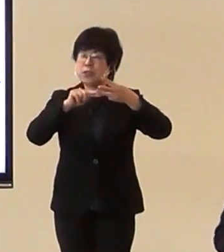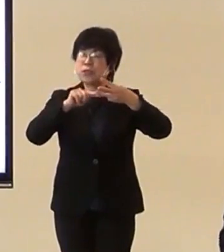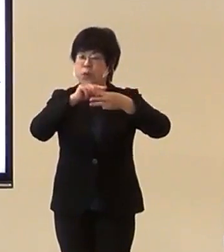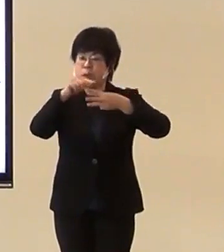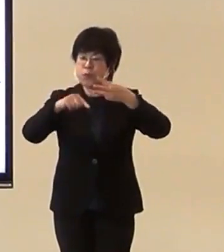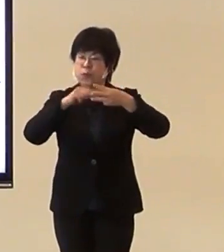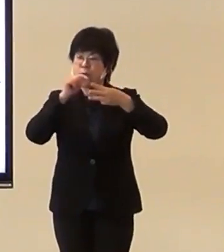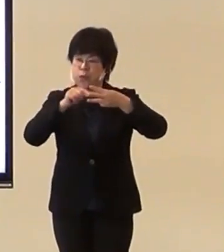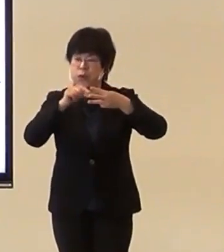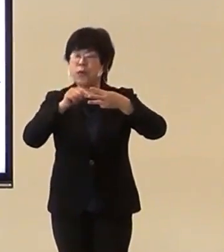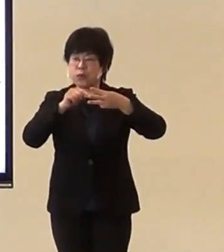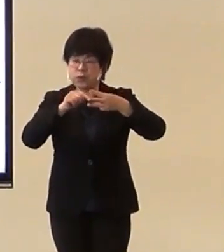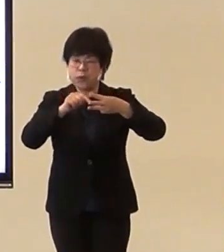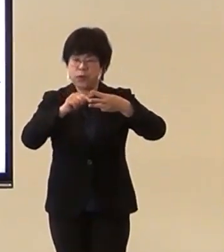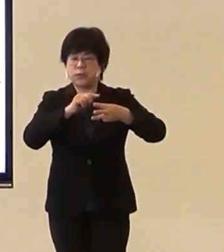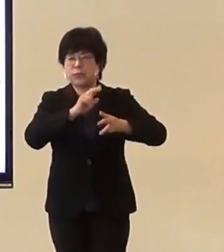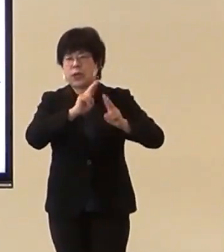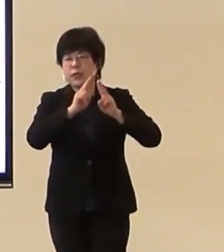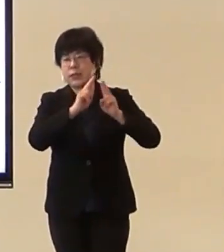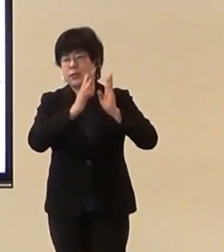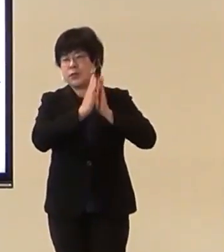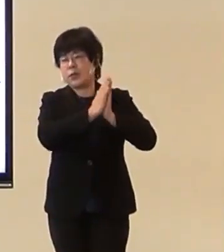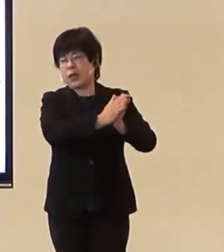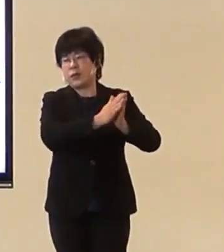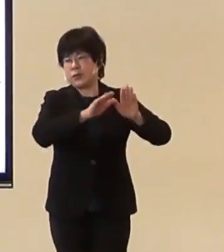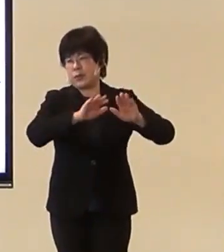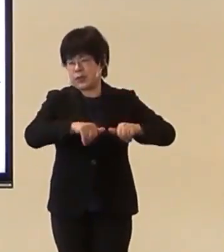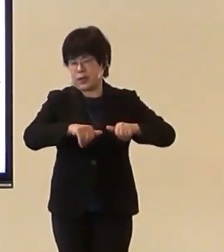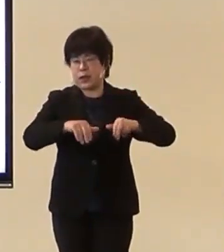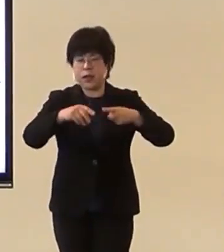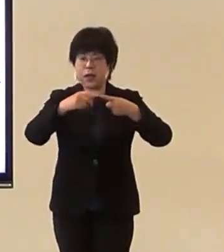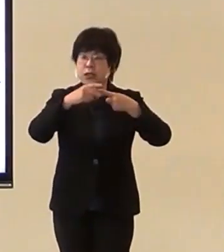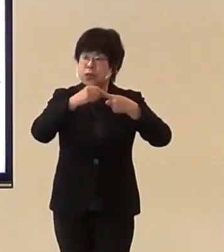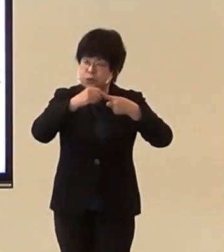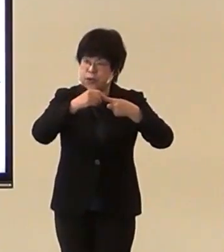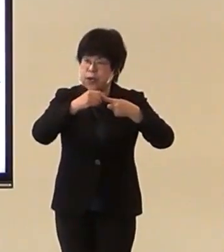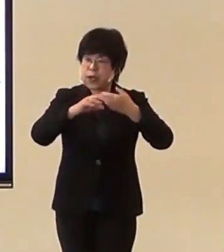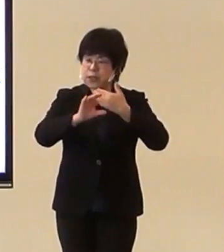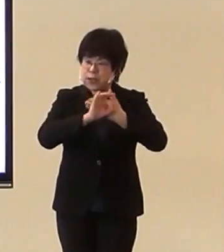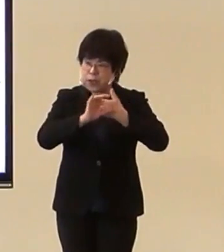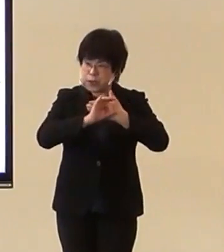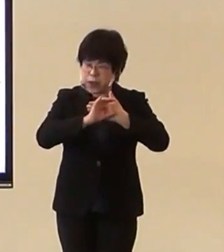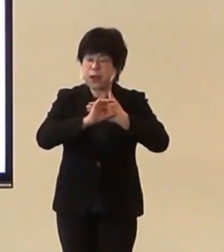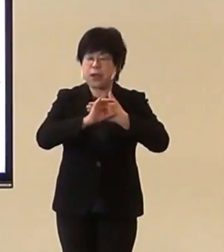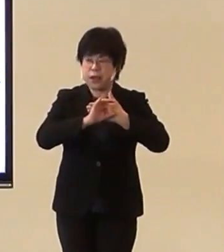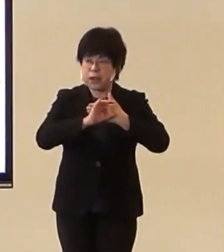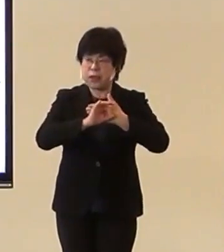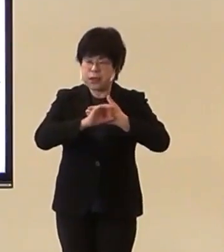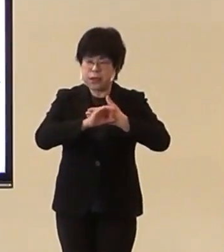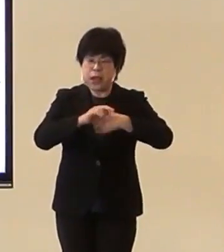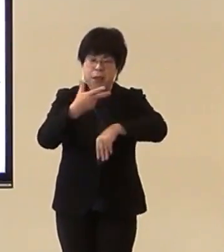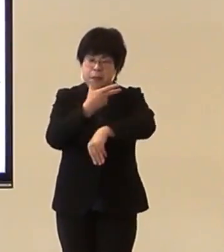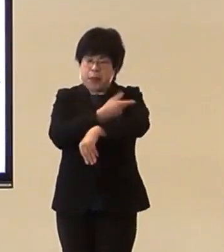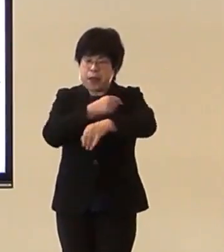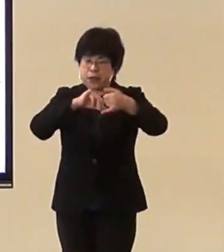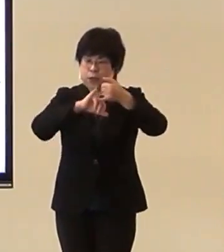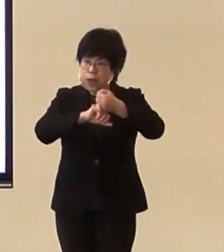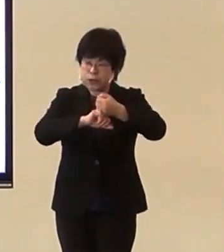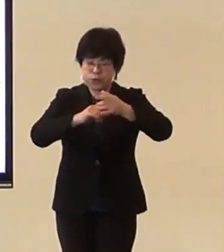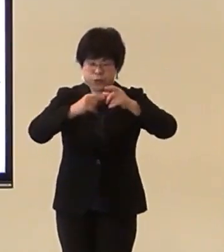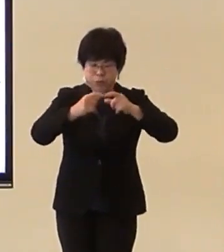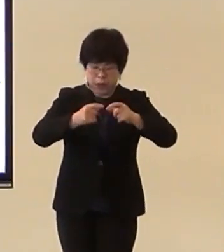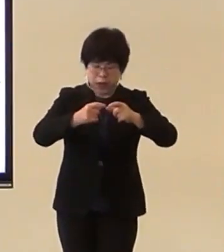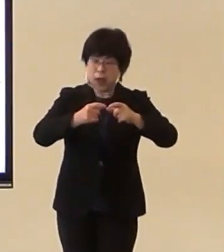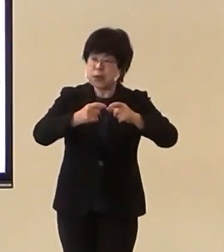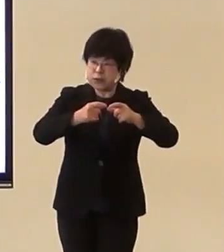の方にお願いをさせていただきました。例えばクーポン券に、お配りをさせていただくクーポン券にバーコードをつけて、